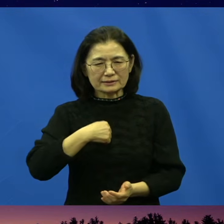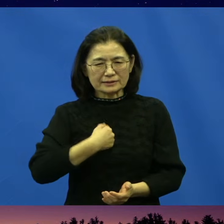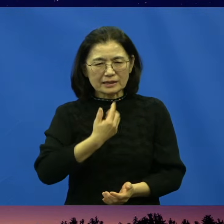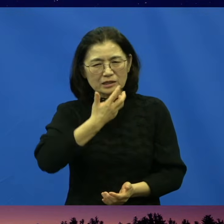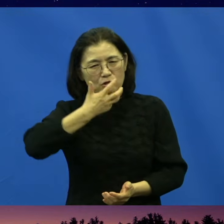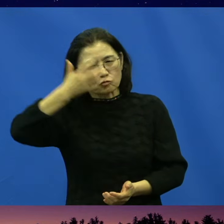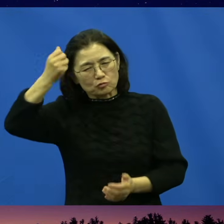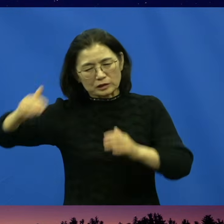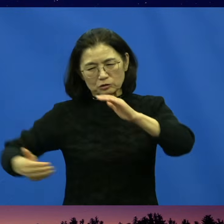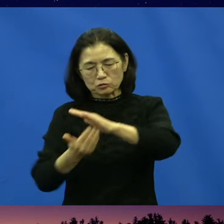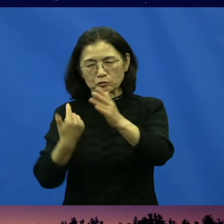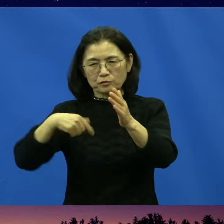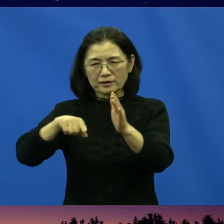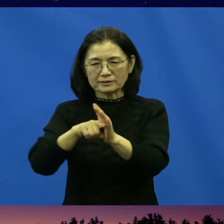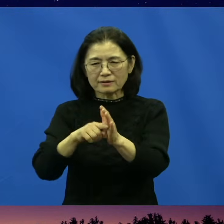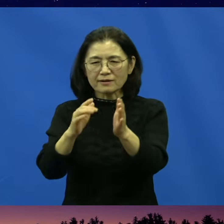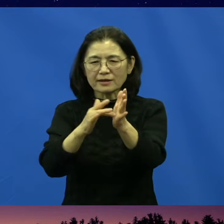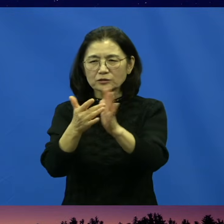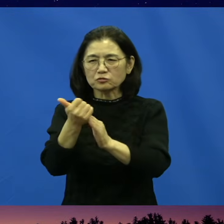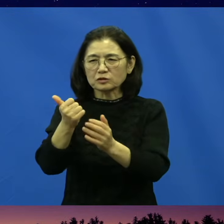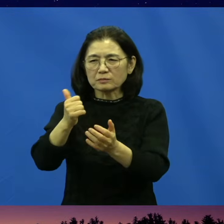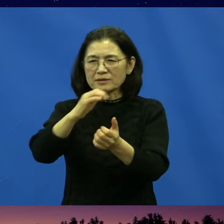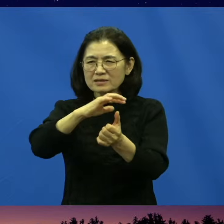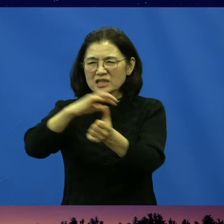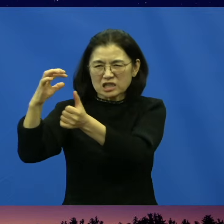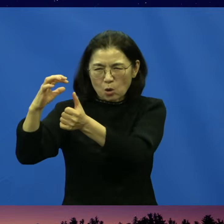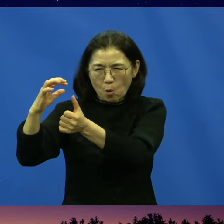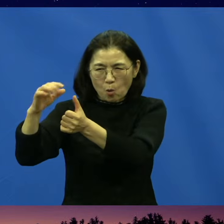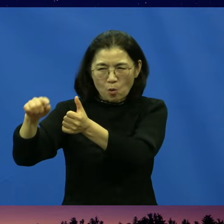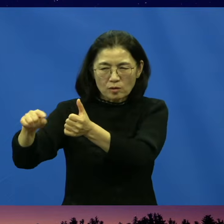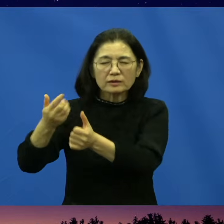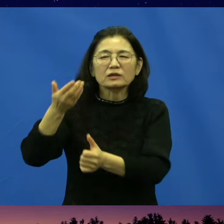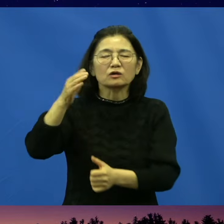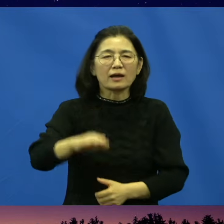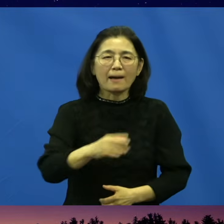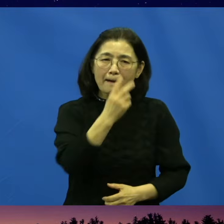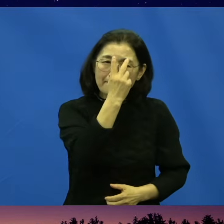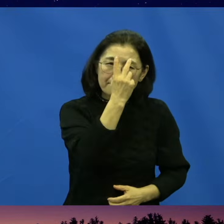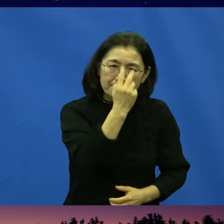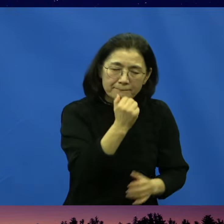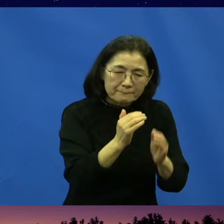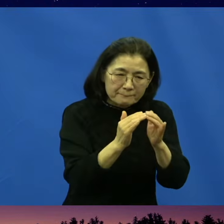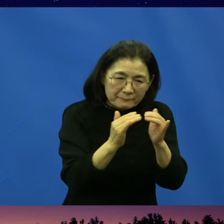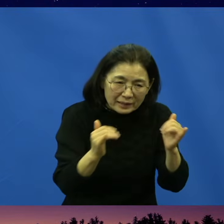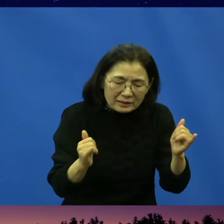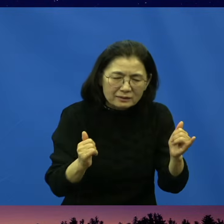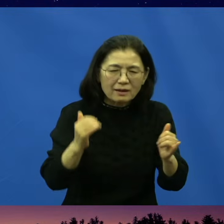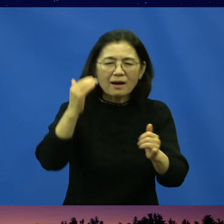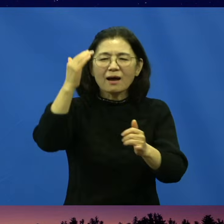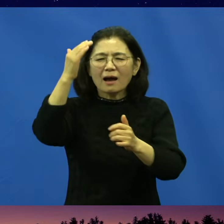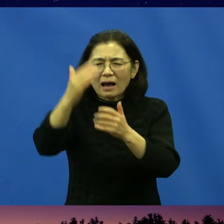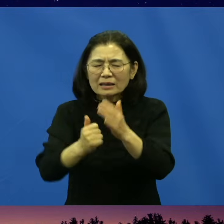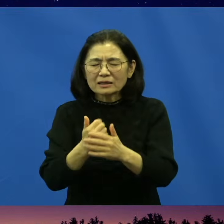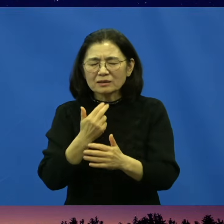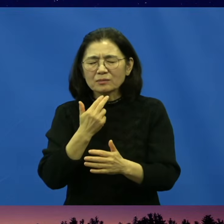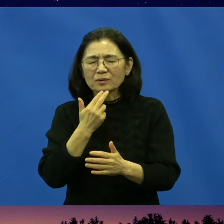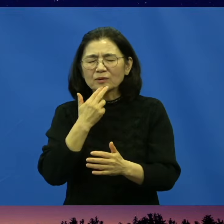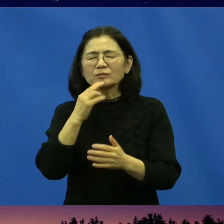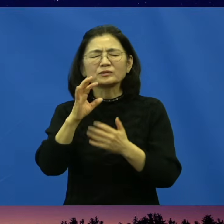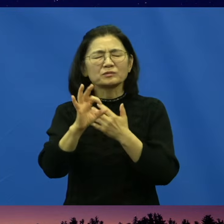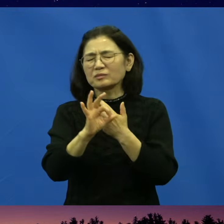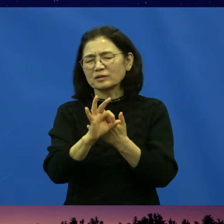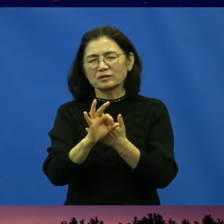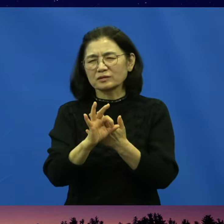이용하려고 했다는 것입니다. 그러나 바디메오는 하나님이 아니면 하실 수 없는 일을